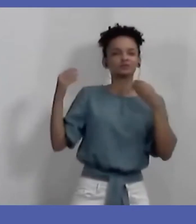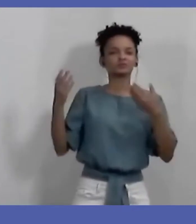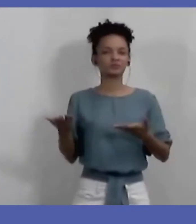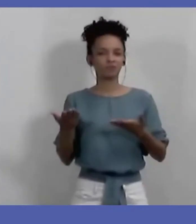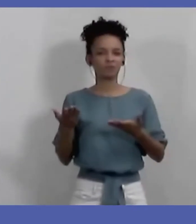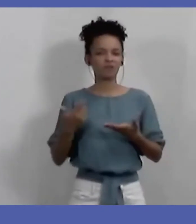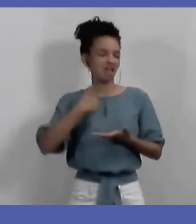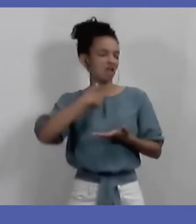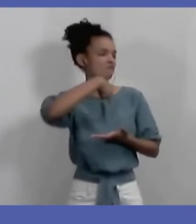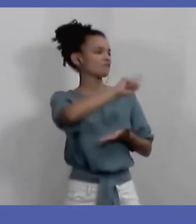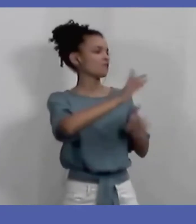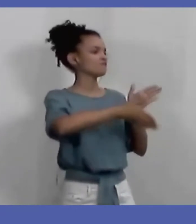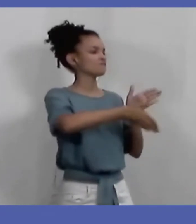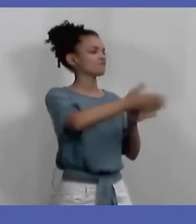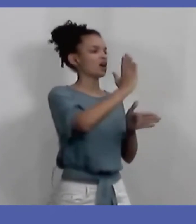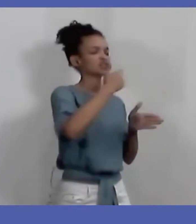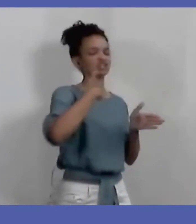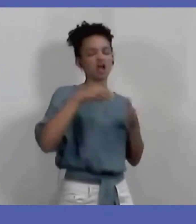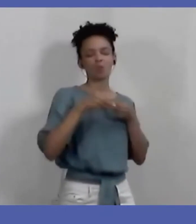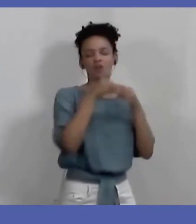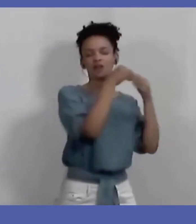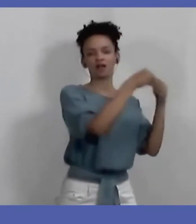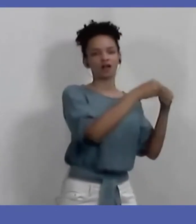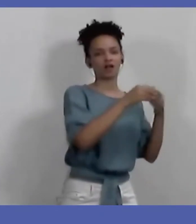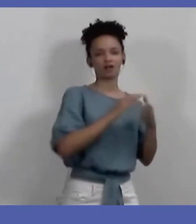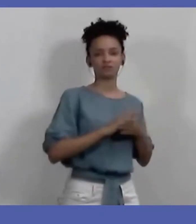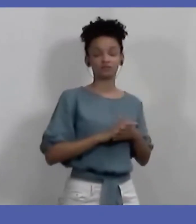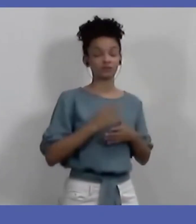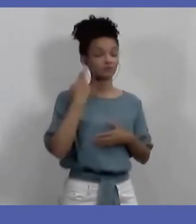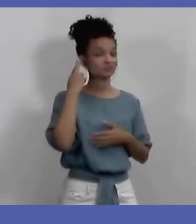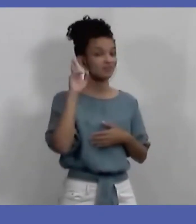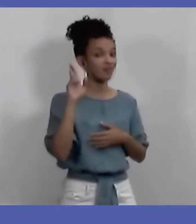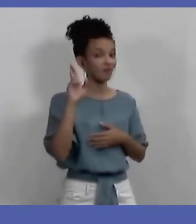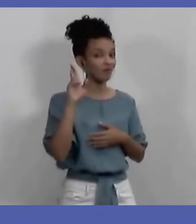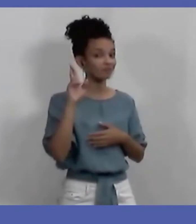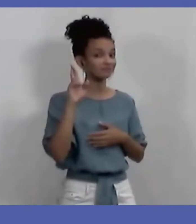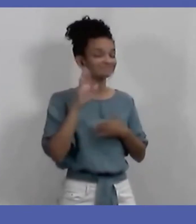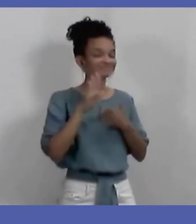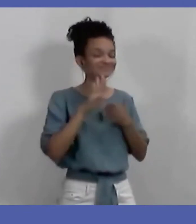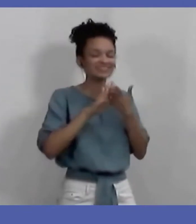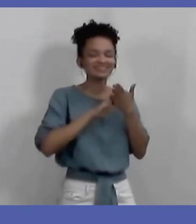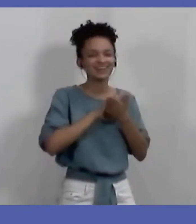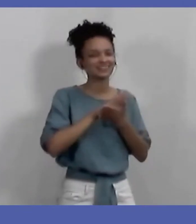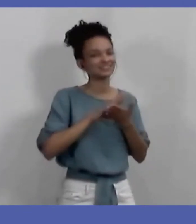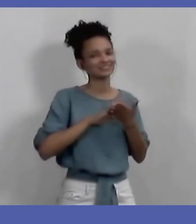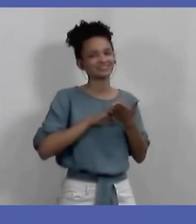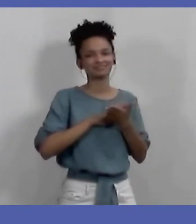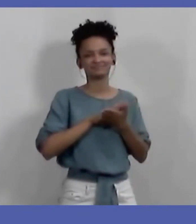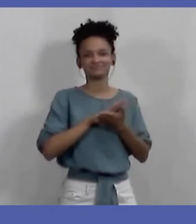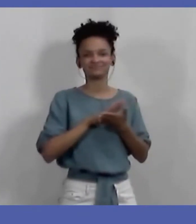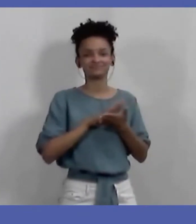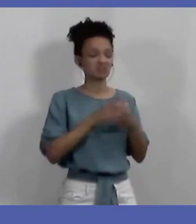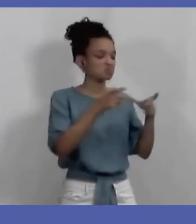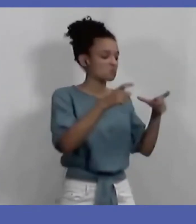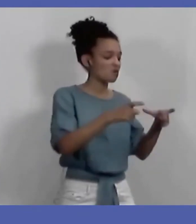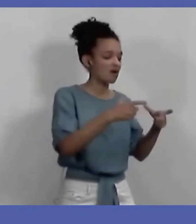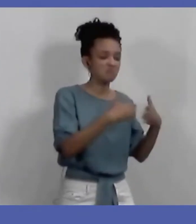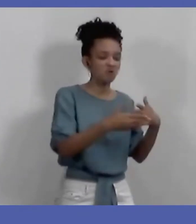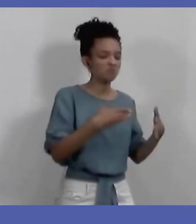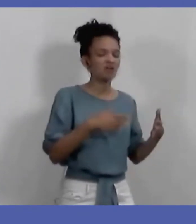viajar, levo. O Senhor não tinha nada disso. Qualquer lugar que ele encontrava,